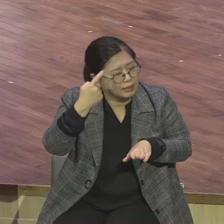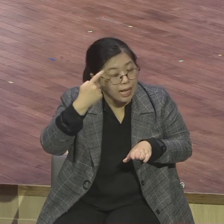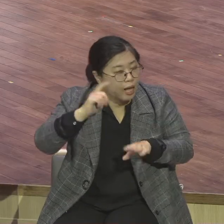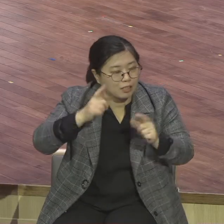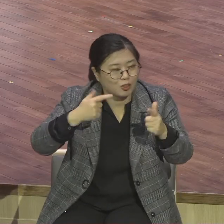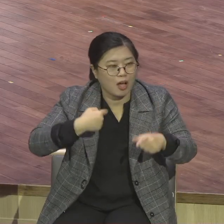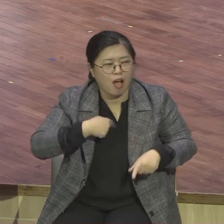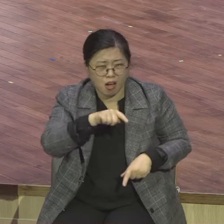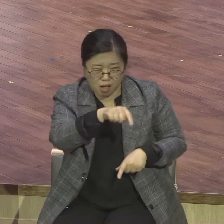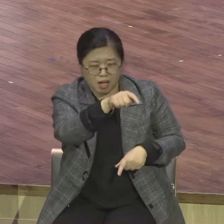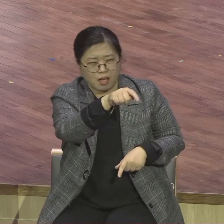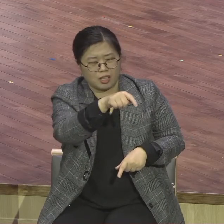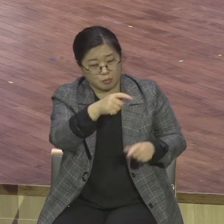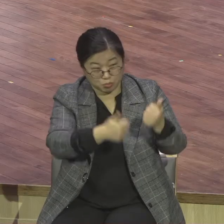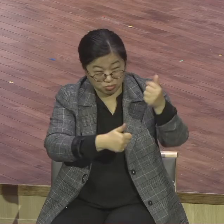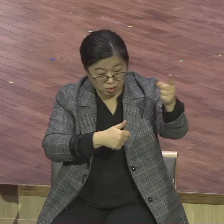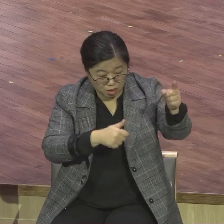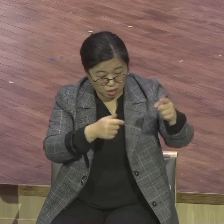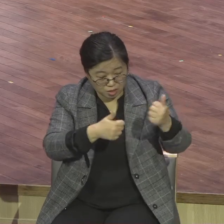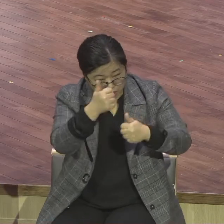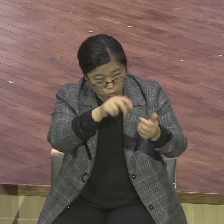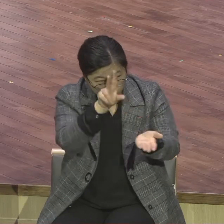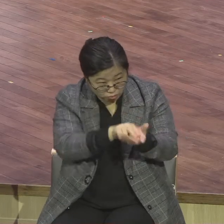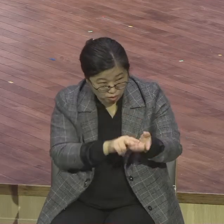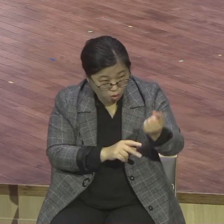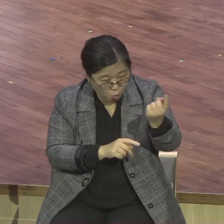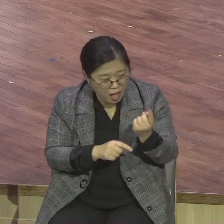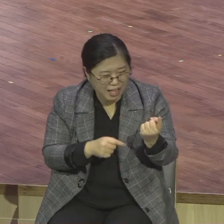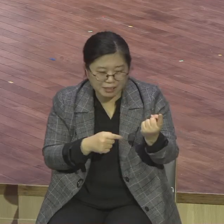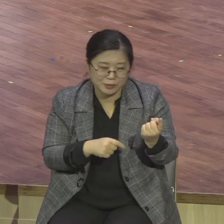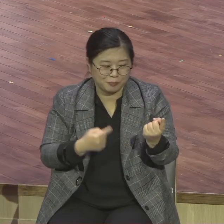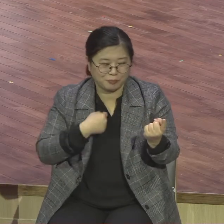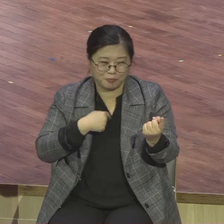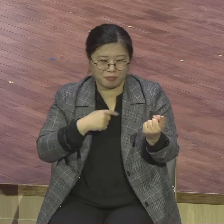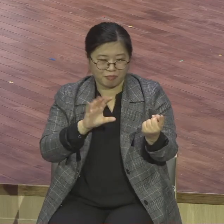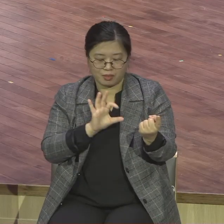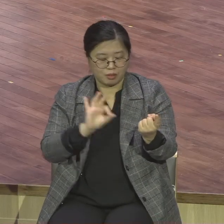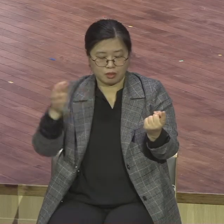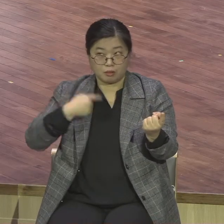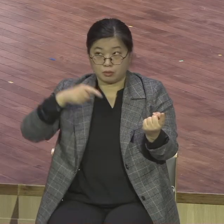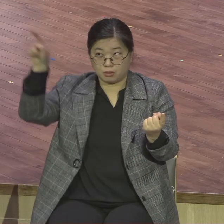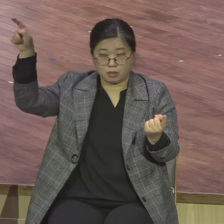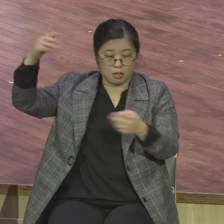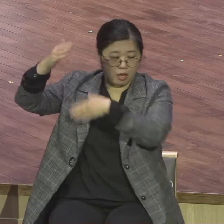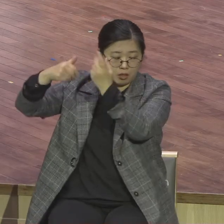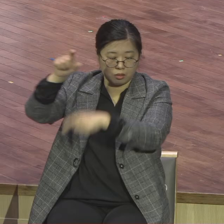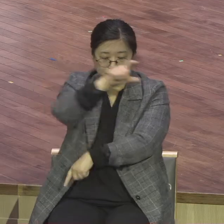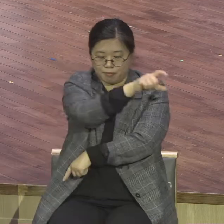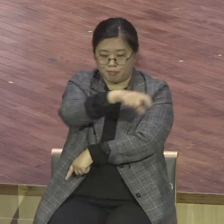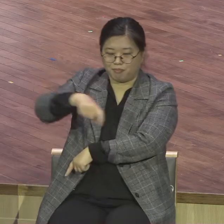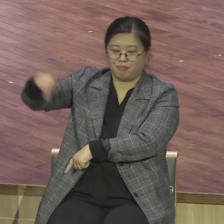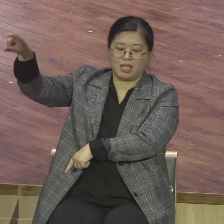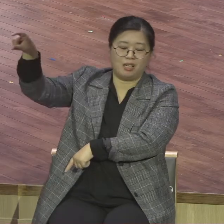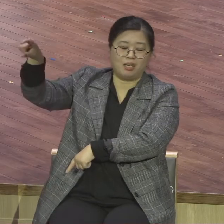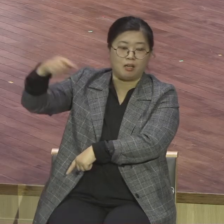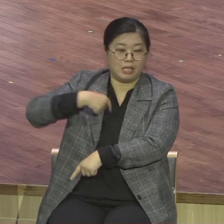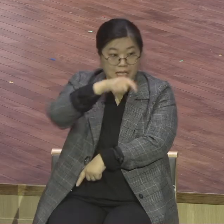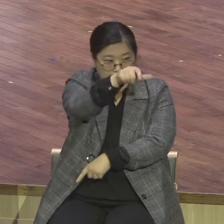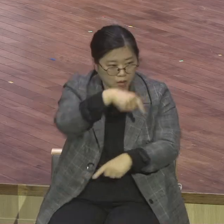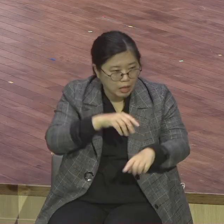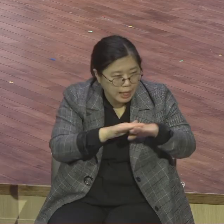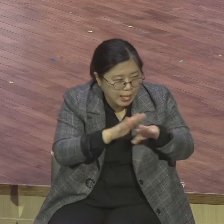그 딸과 골리앗 싸움이 아니잖아요. 하나님과 골리앗 싸움인데 그럼 결과 뻔하잖아요. 하나님을 누가 이겨요? 믿음의 사람을 누가